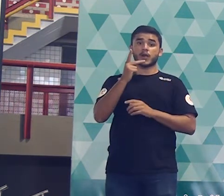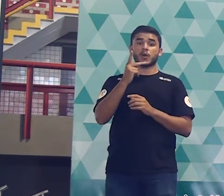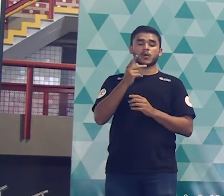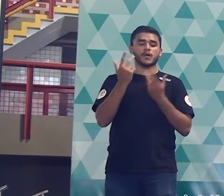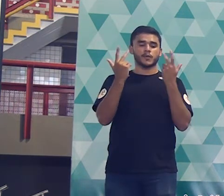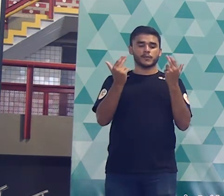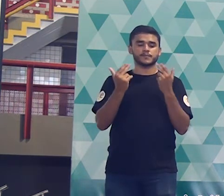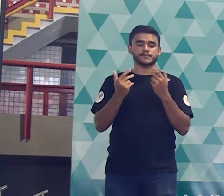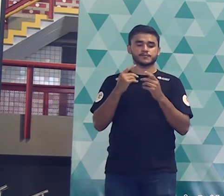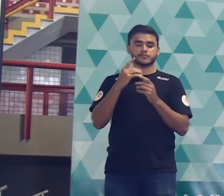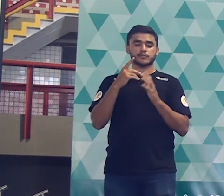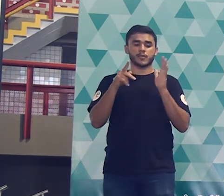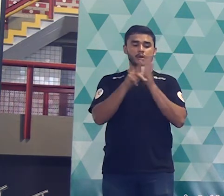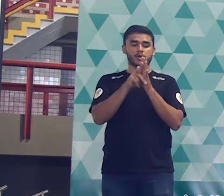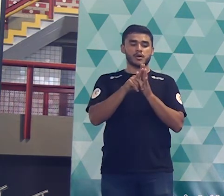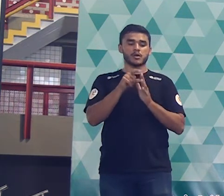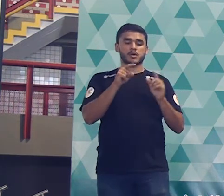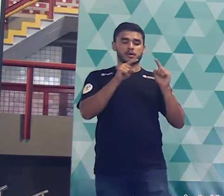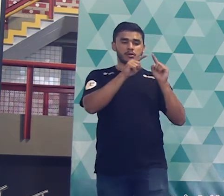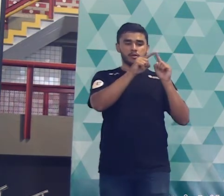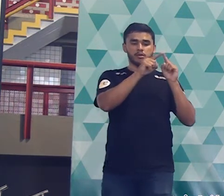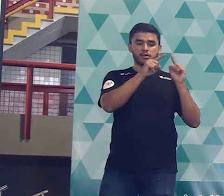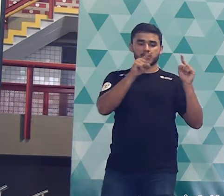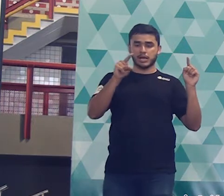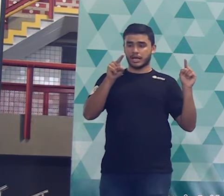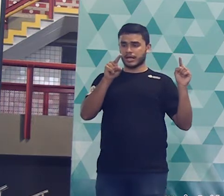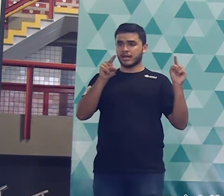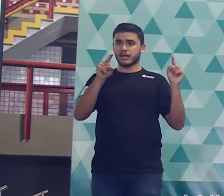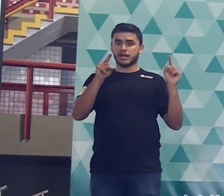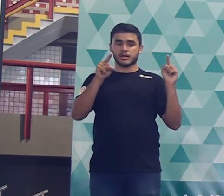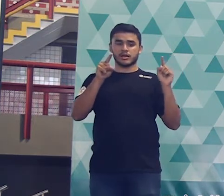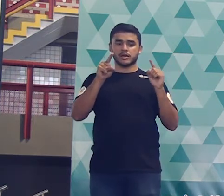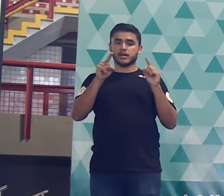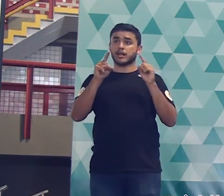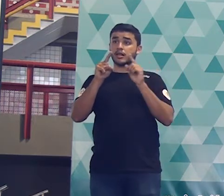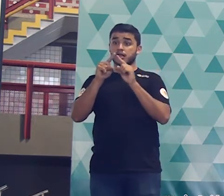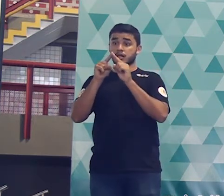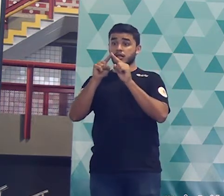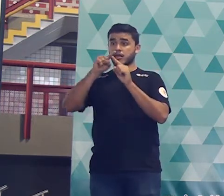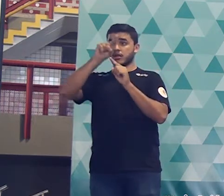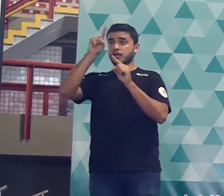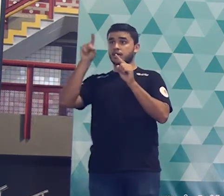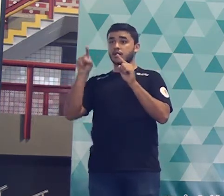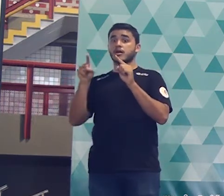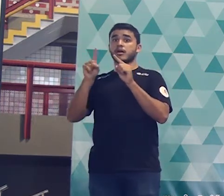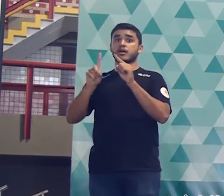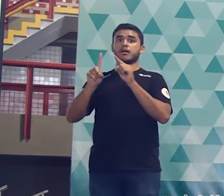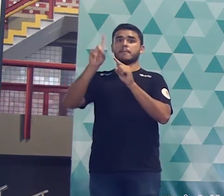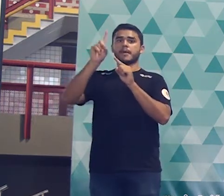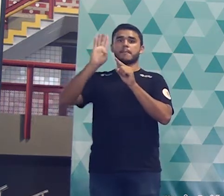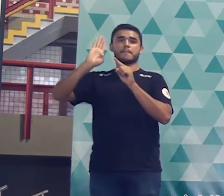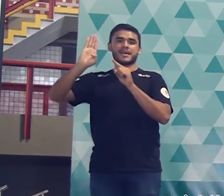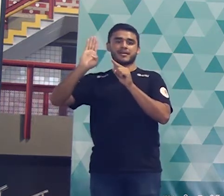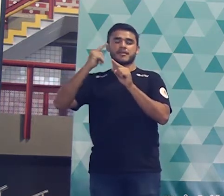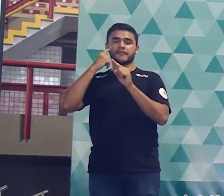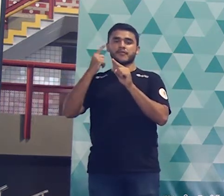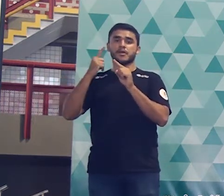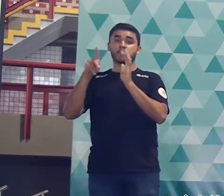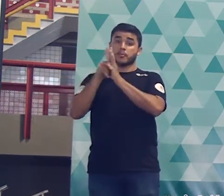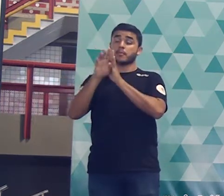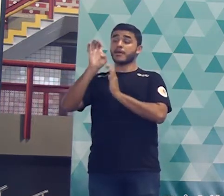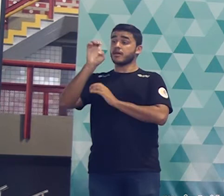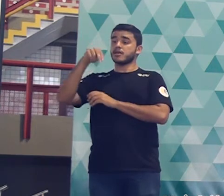chegar a esse ponto B. Tu está vendo o ponto B lá em cima? Esse ponto B é a energia de ativação. É a